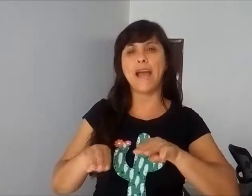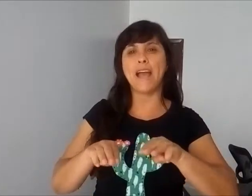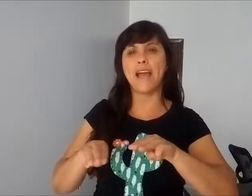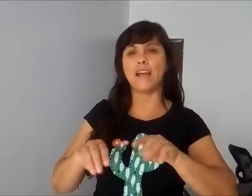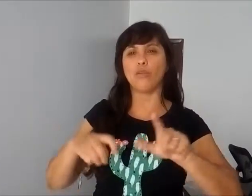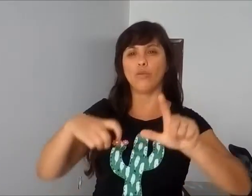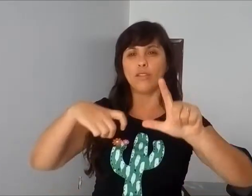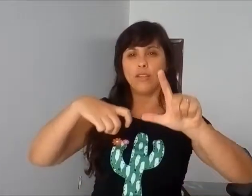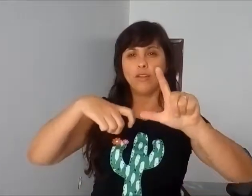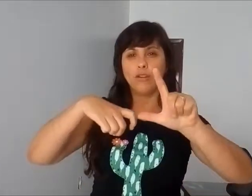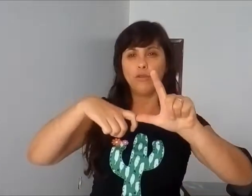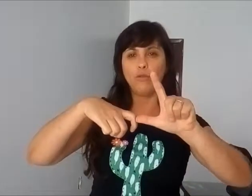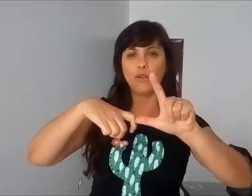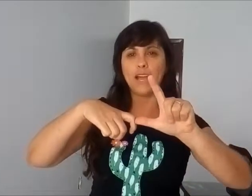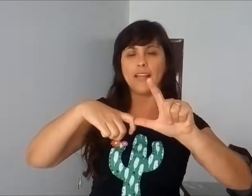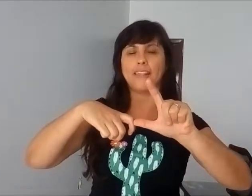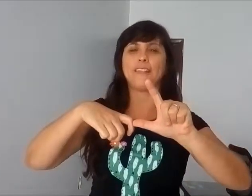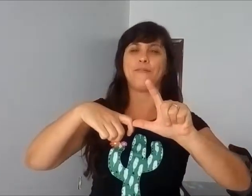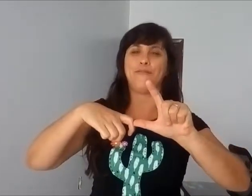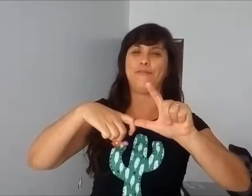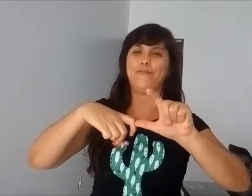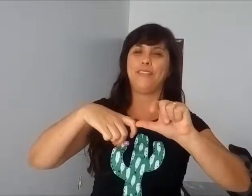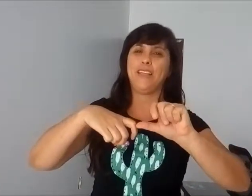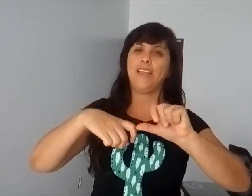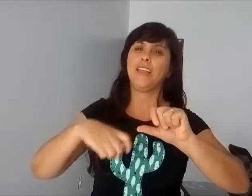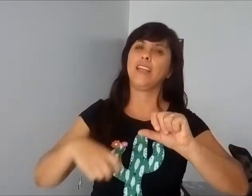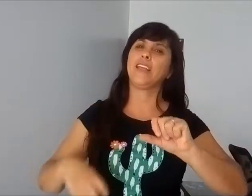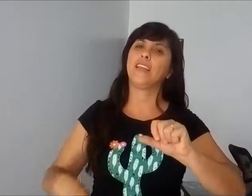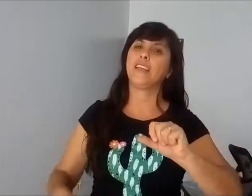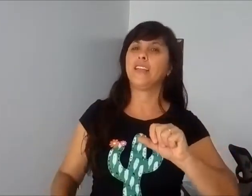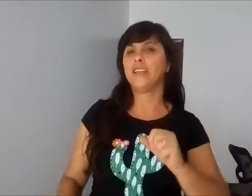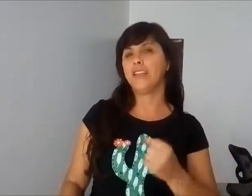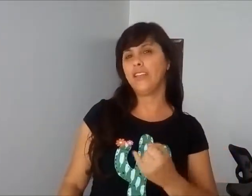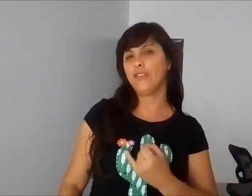marcos lucas e joão